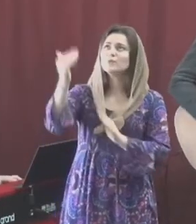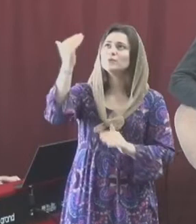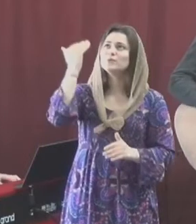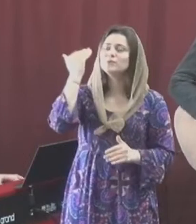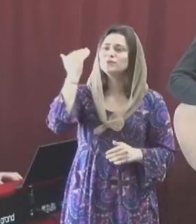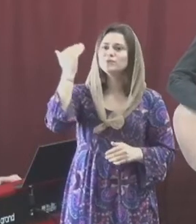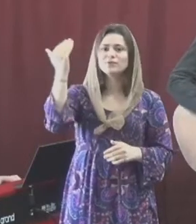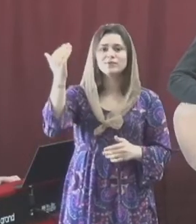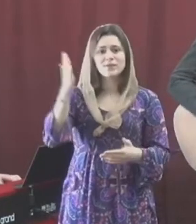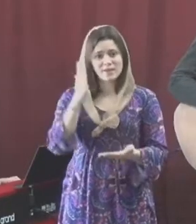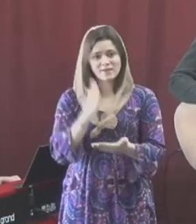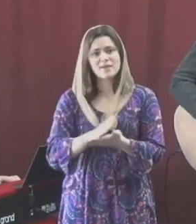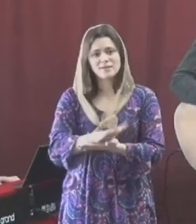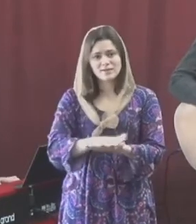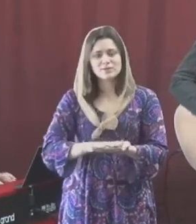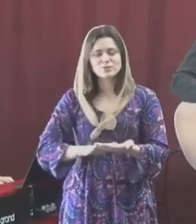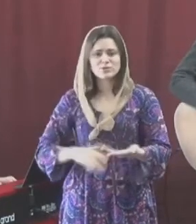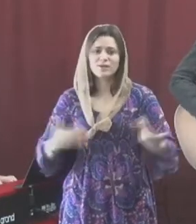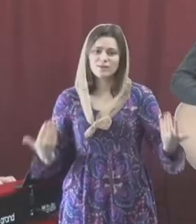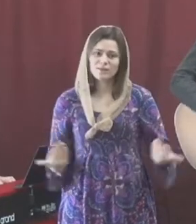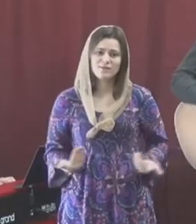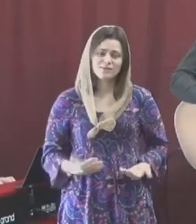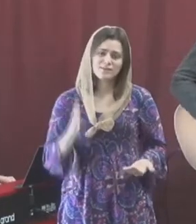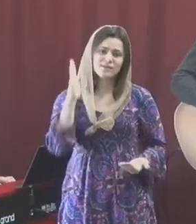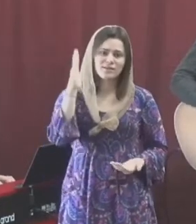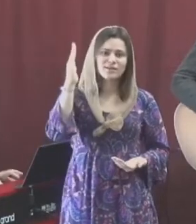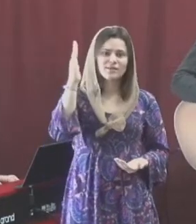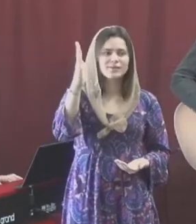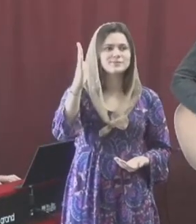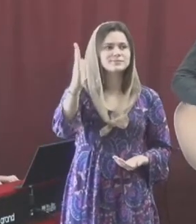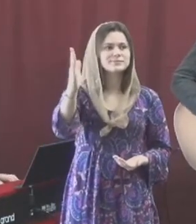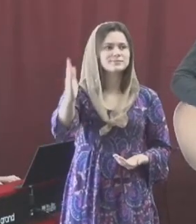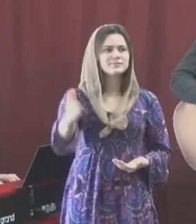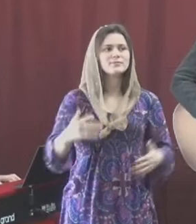в ньому є майбуття.